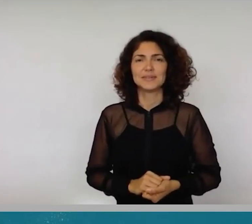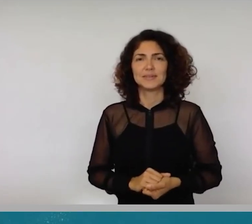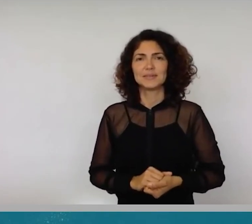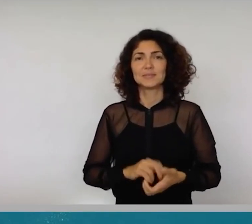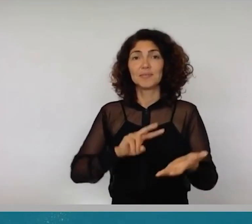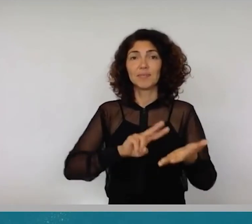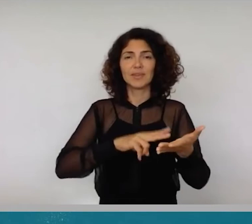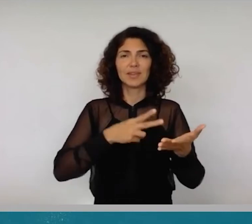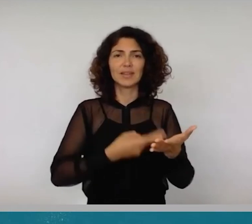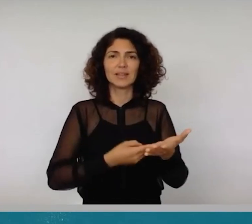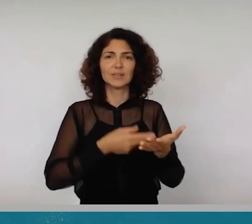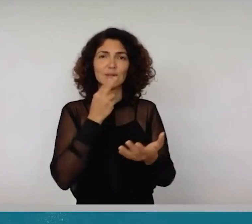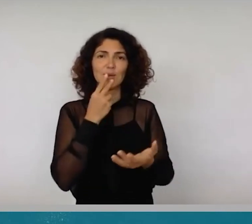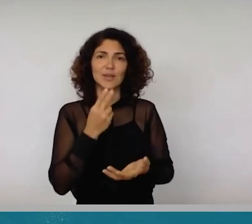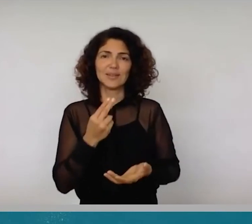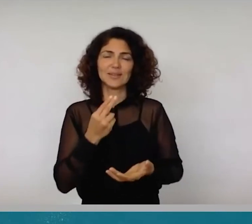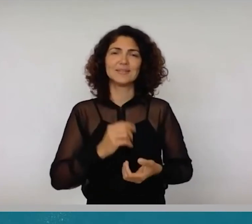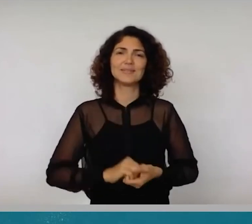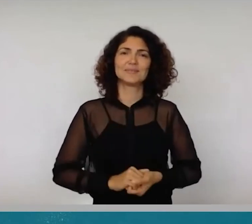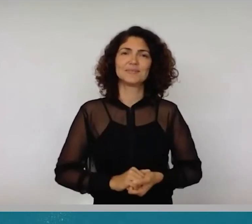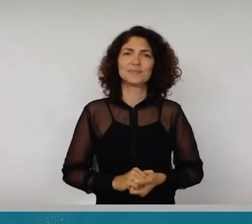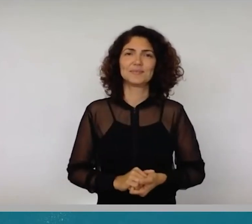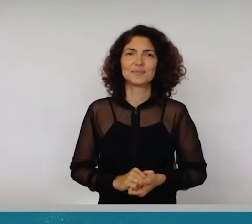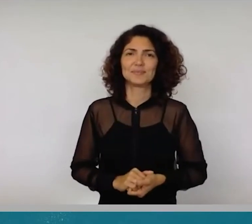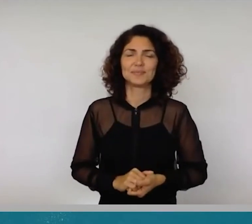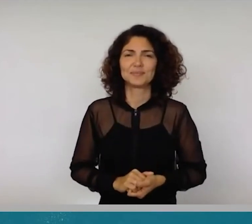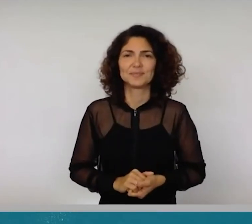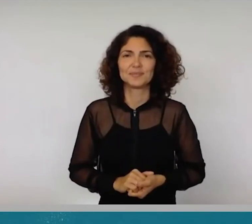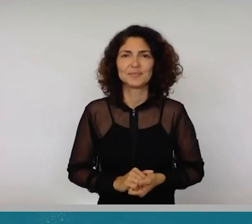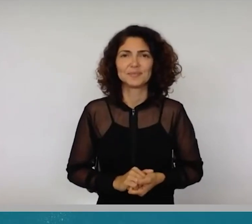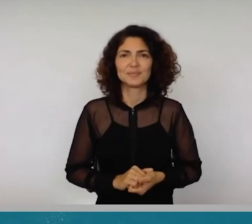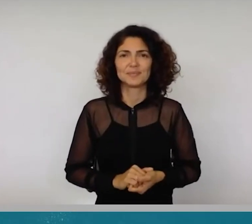atualizada. Salmo 16,